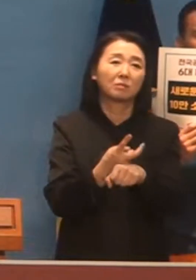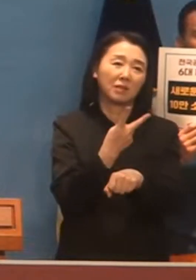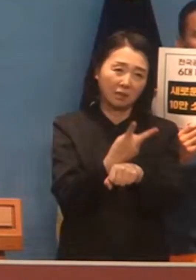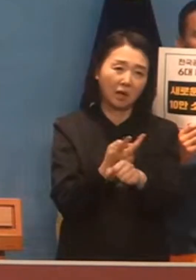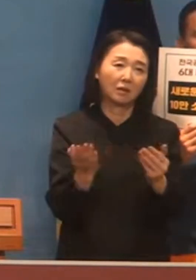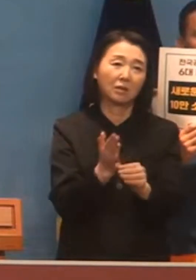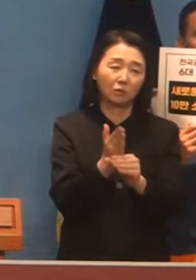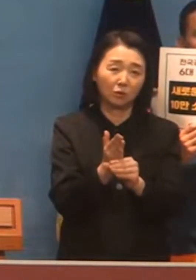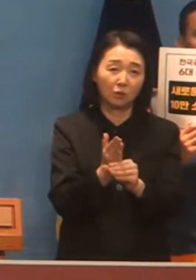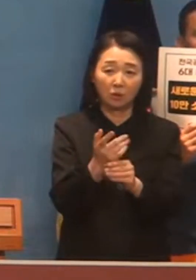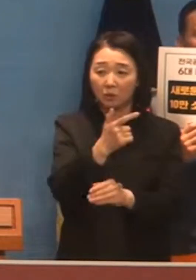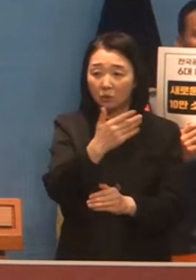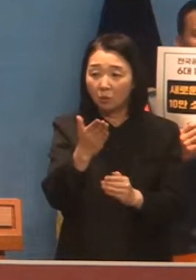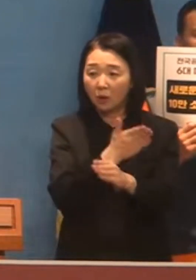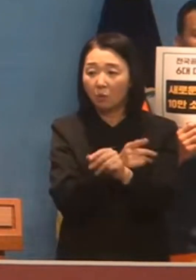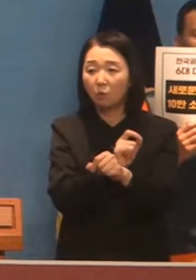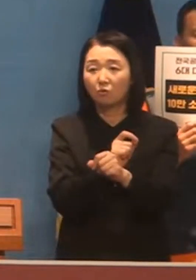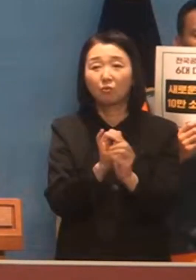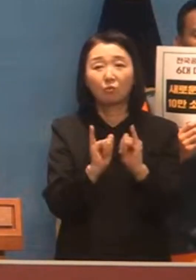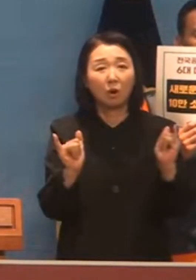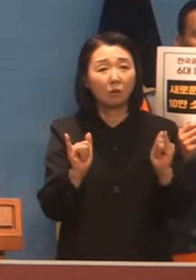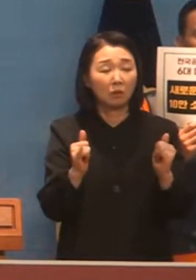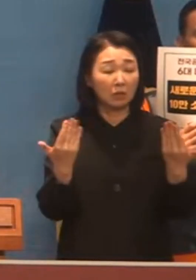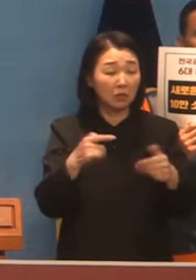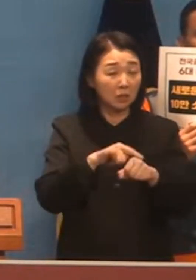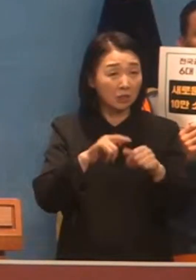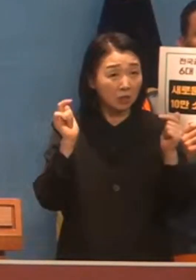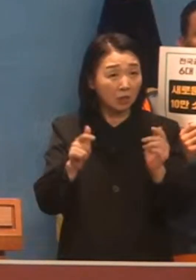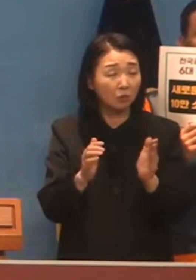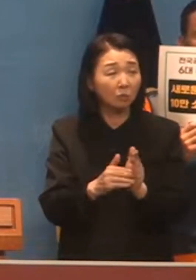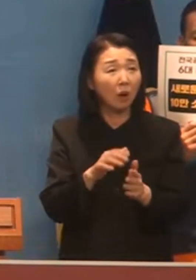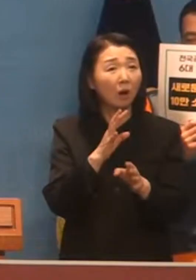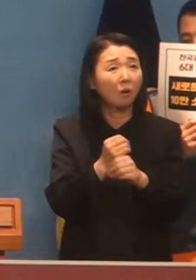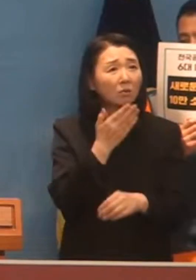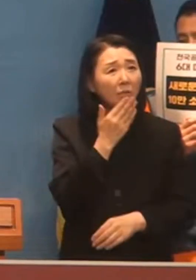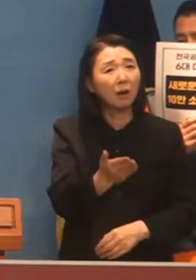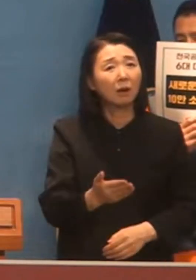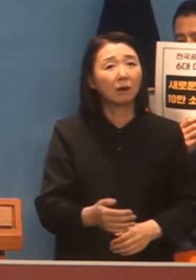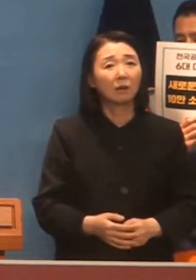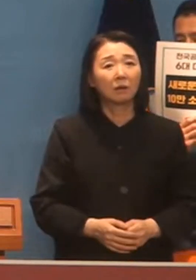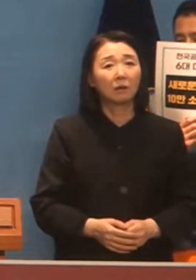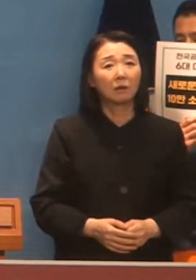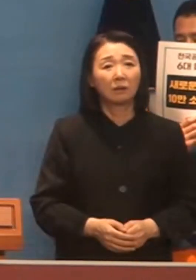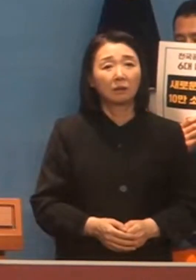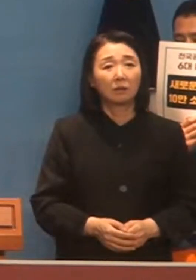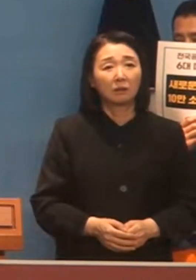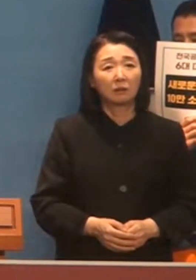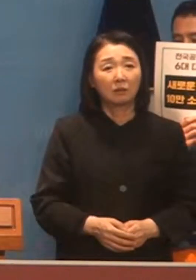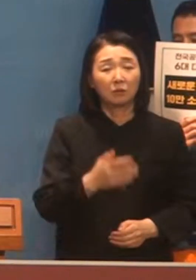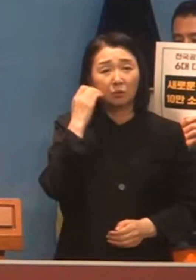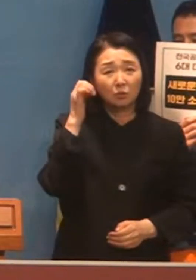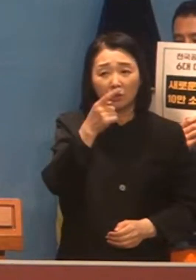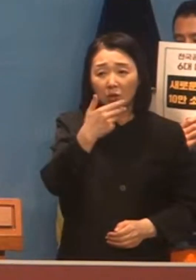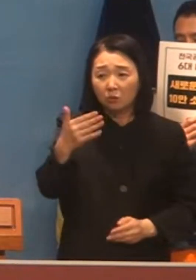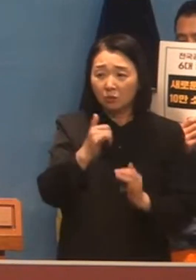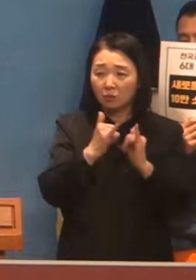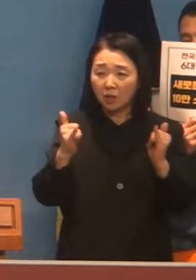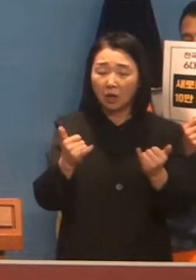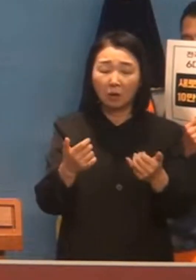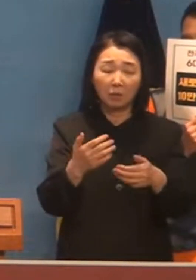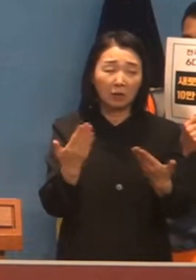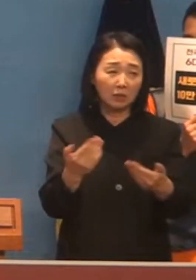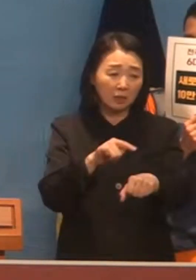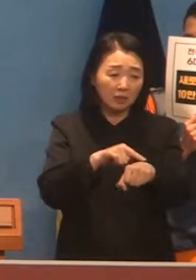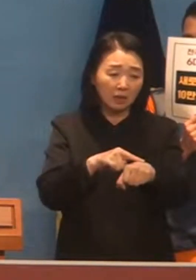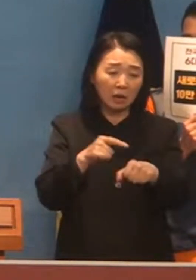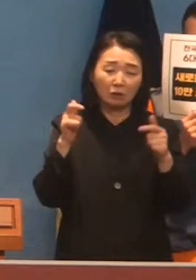있습니다. 소방공무원들의 노동시간 단축은 언제쯤 논의가 될까요? 아무도 소방공무원들의 노동시간 단축에